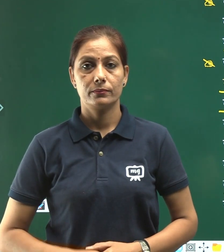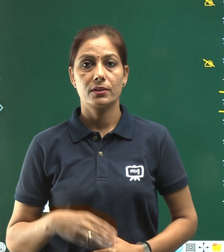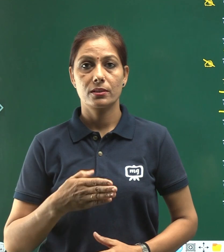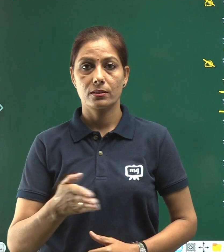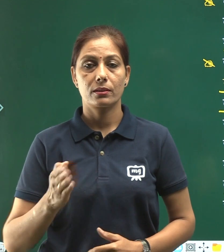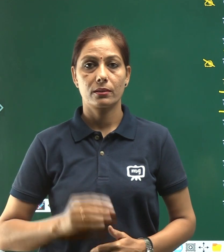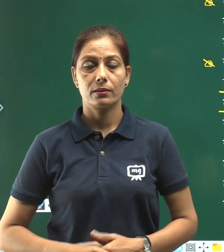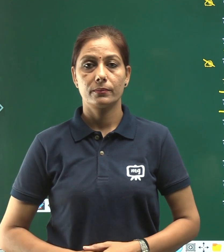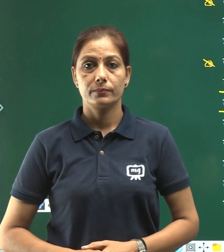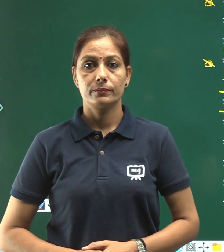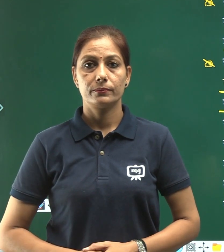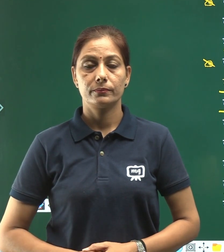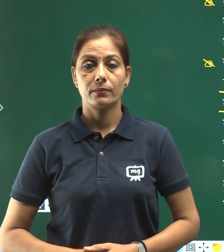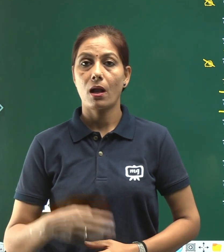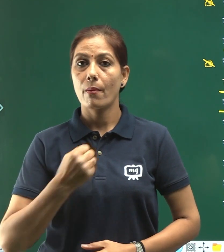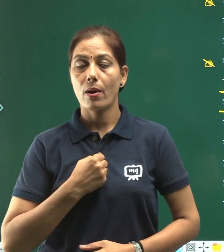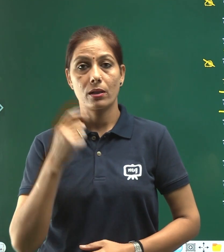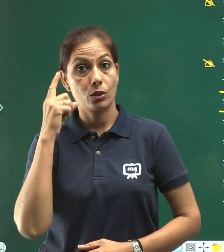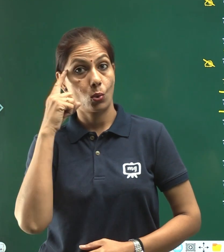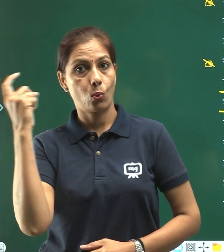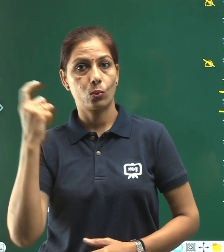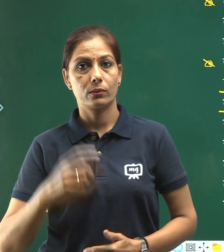जिससे हमारे विचार